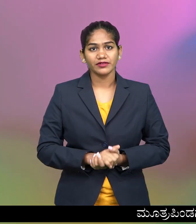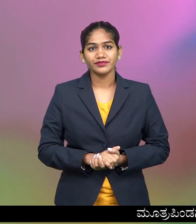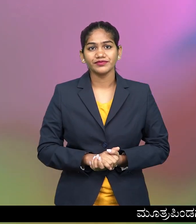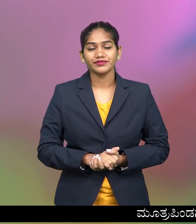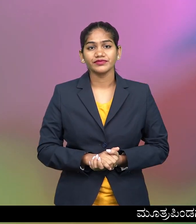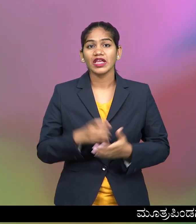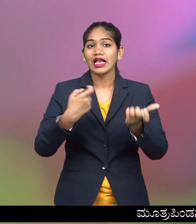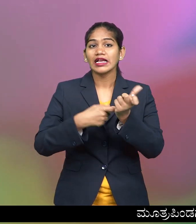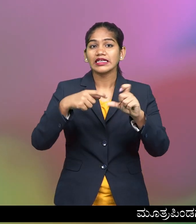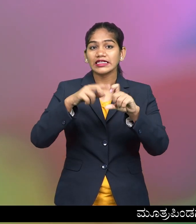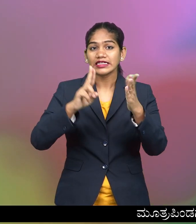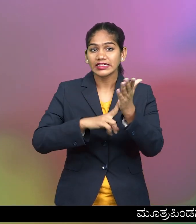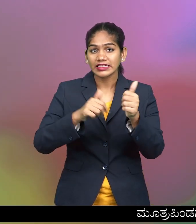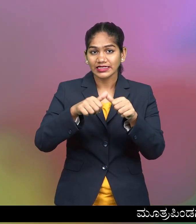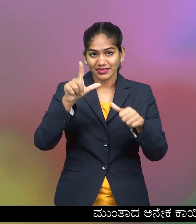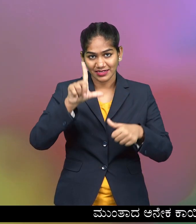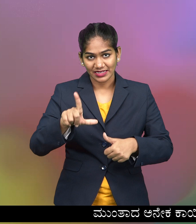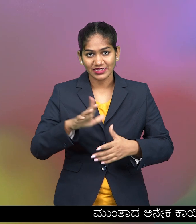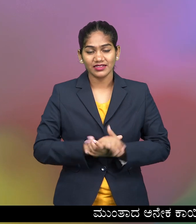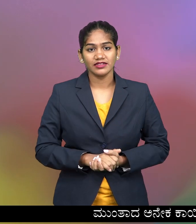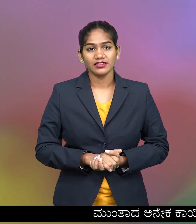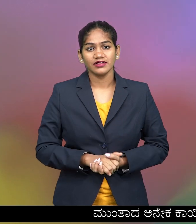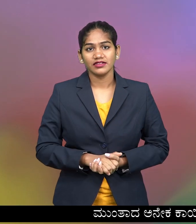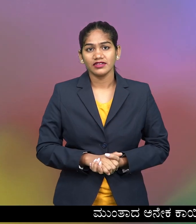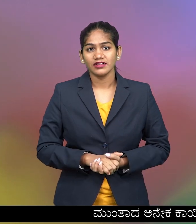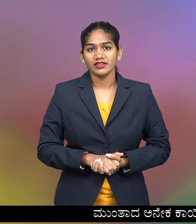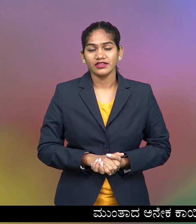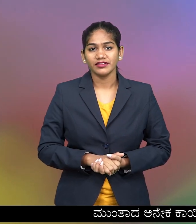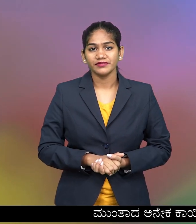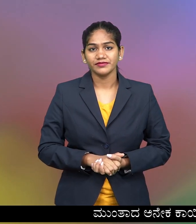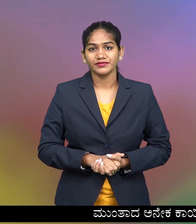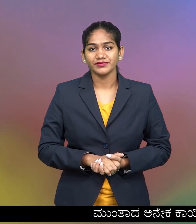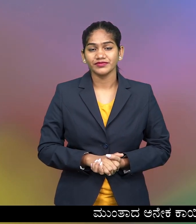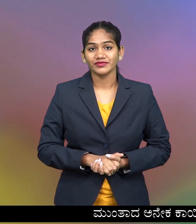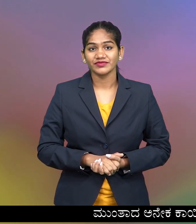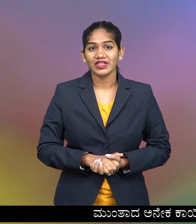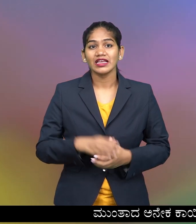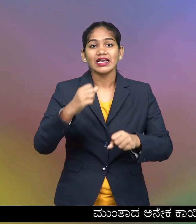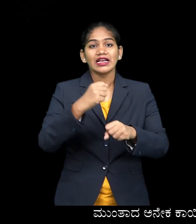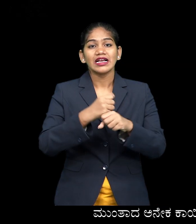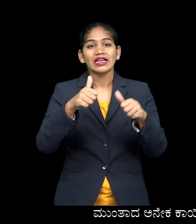ಮೂತ್ರಪಿಂಡಗಳು, ಪಿತ್ತಕೋಶದ ಸಮಸ್ಯೆಗಳು ಮುಂತಾದ ಅನೇಕ ಕಾಯಿಲೆಗಳ ಅಪಾಯದೊಂದಿಗೆ ಬೆಳೆಯುತ್ತಾರೆ.